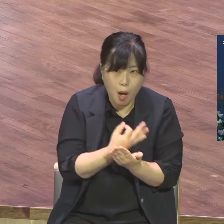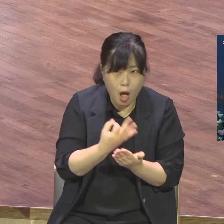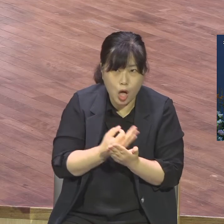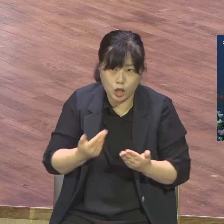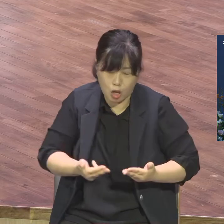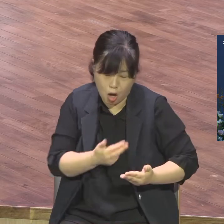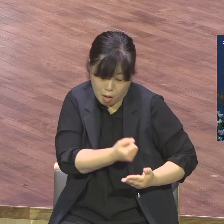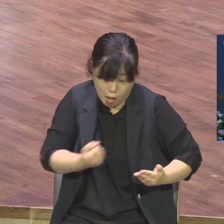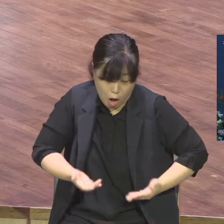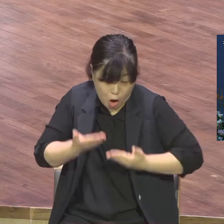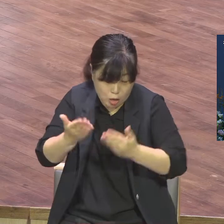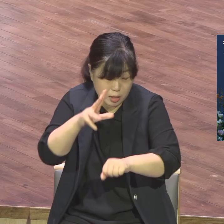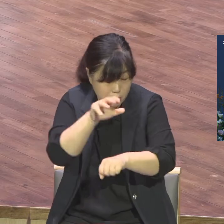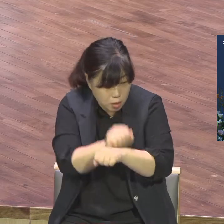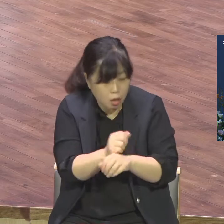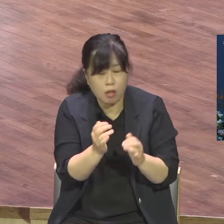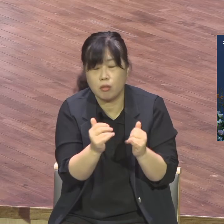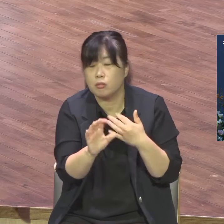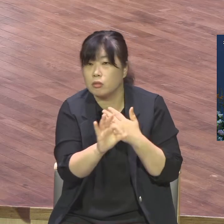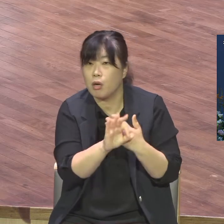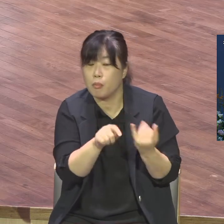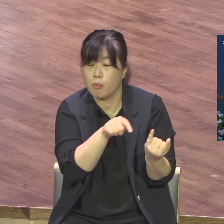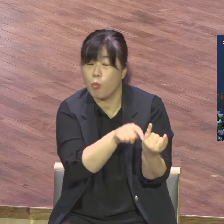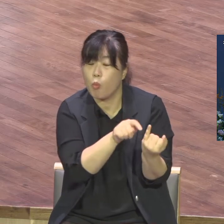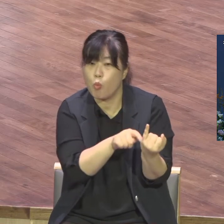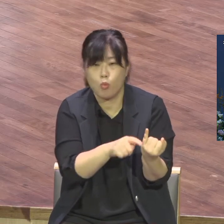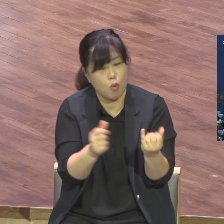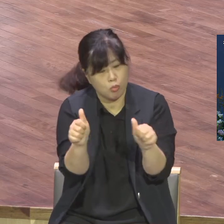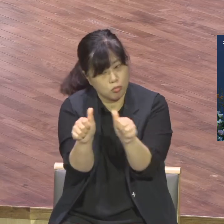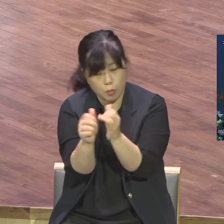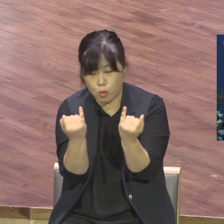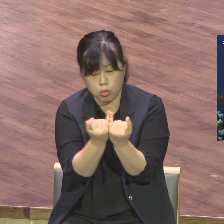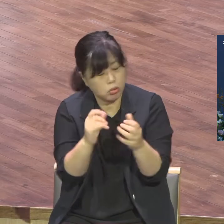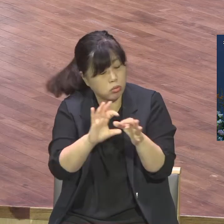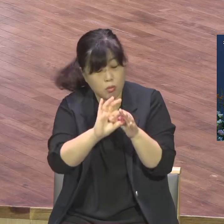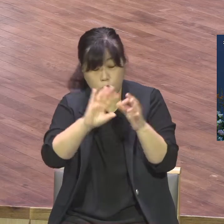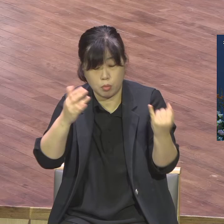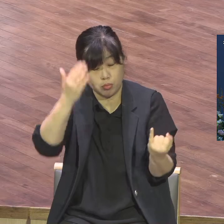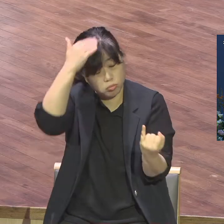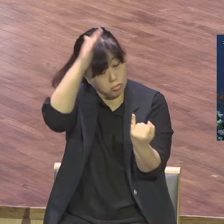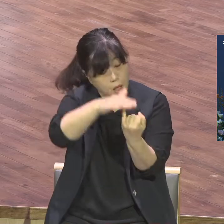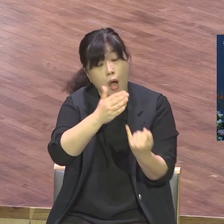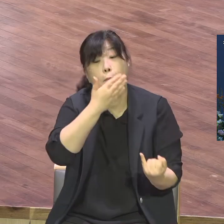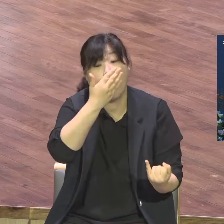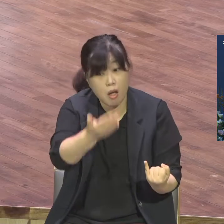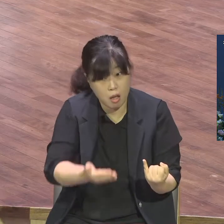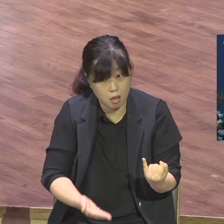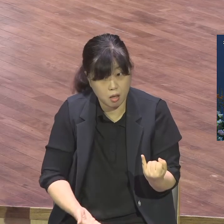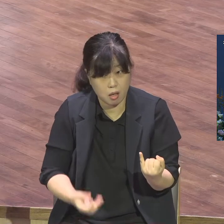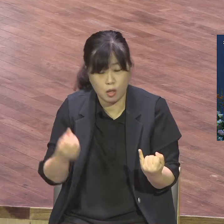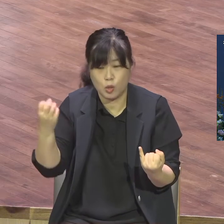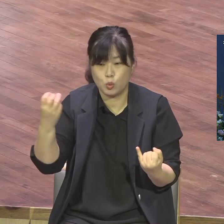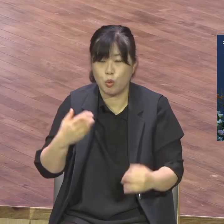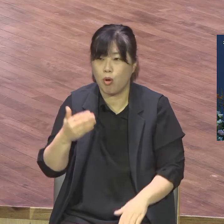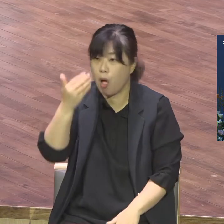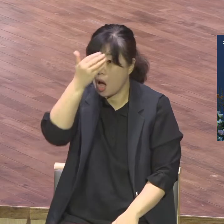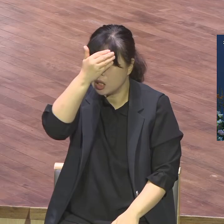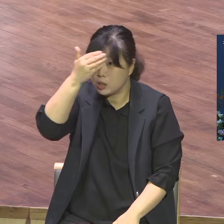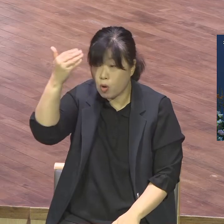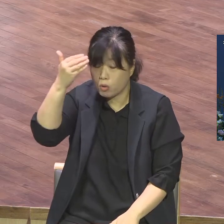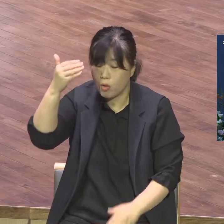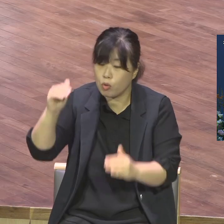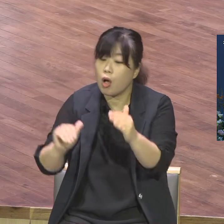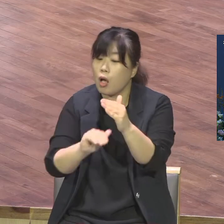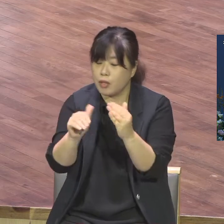교단별로 이런 차이가 있다면 성경 해석상 또 청년들 중에도 제가 30대 장로를 했거든요. 그러니까